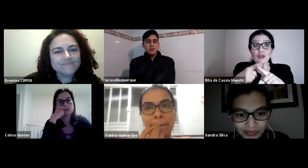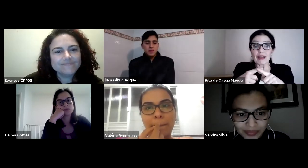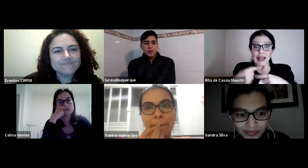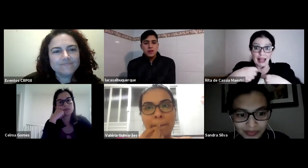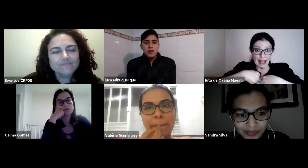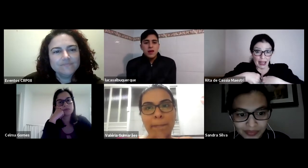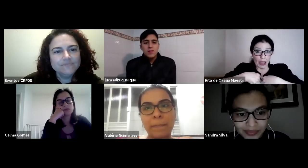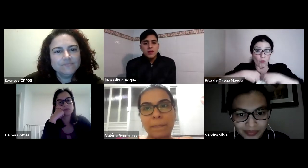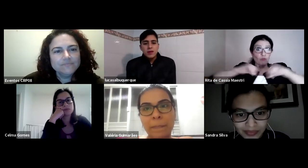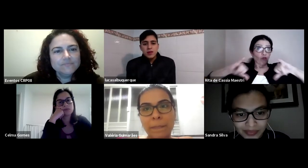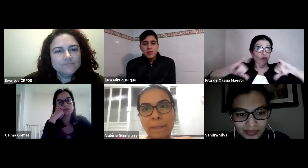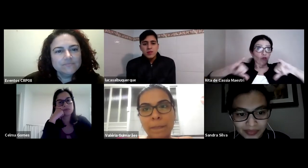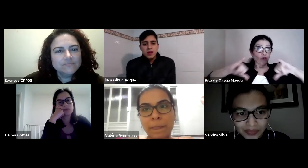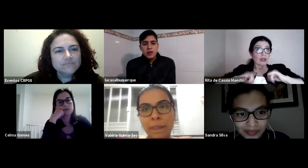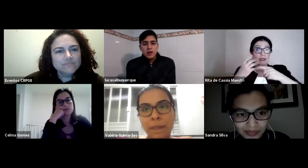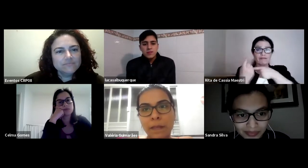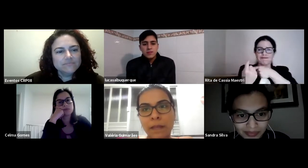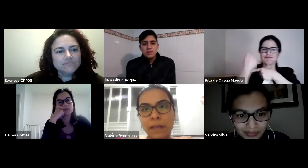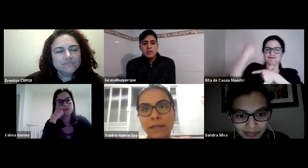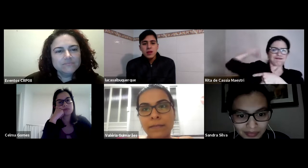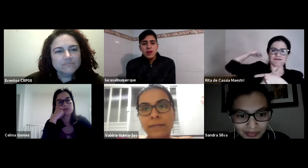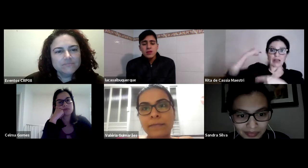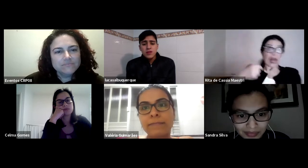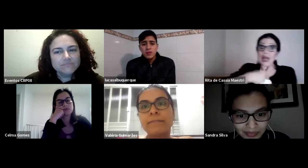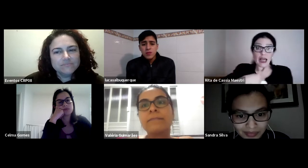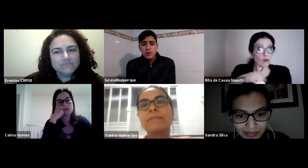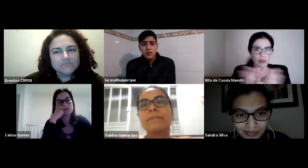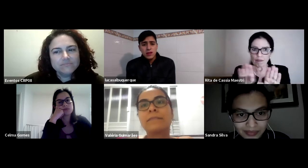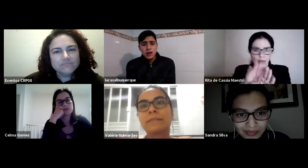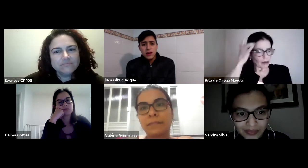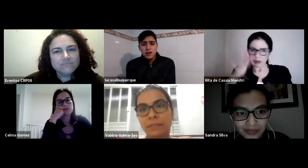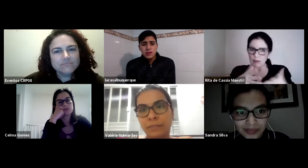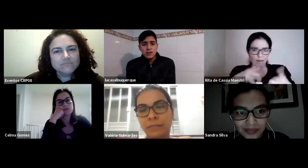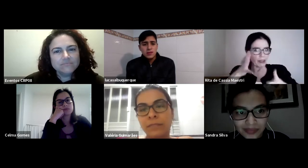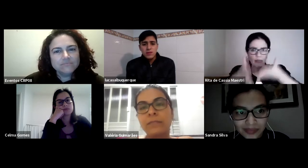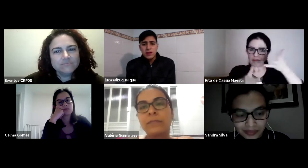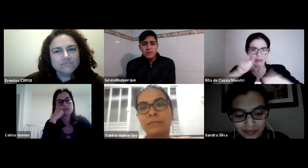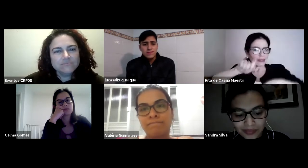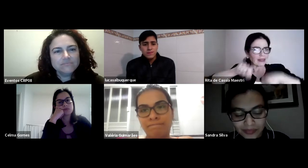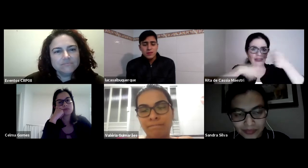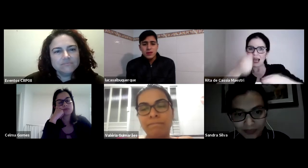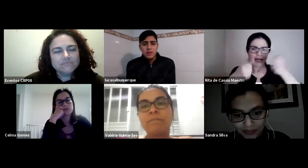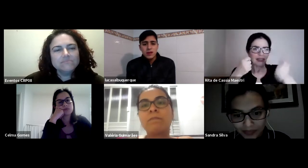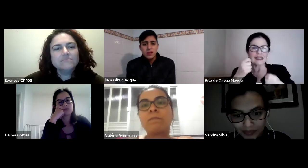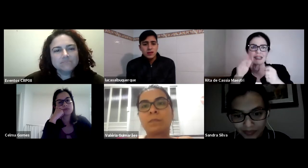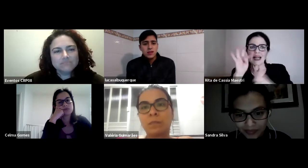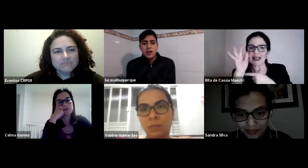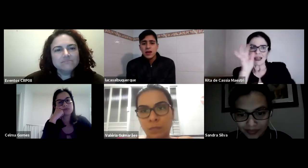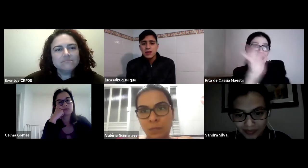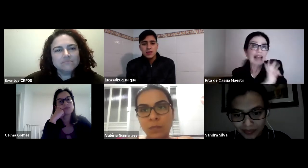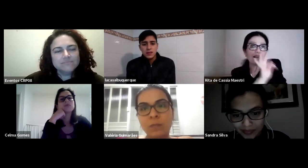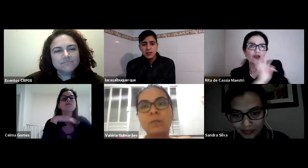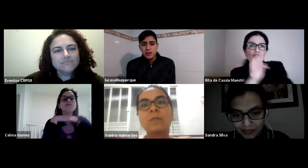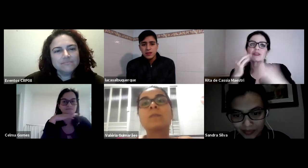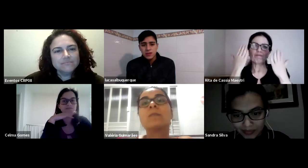importante porque... É importante porque eu sofri muito lá atrás, eu também não sabia